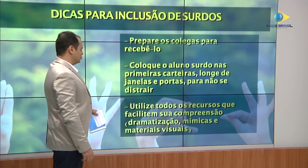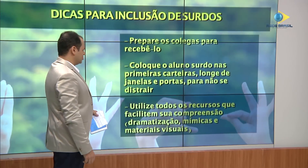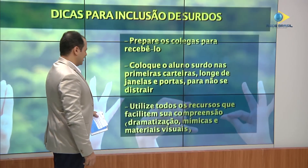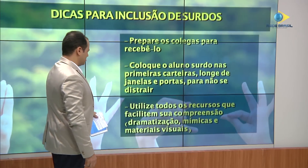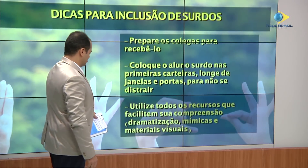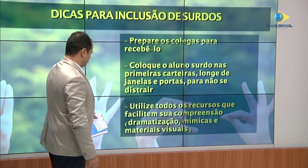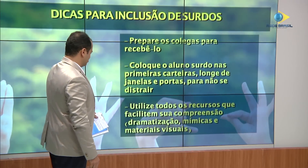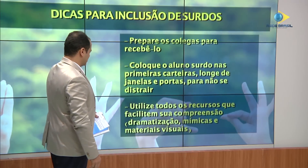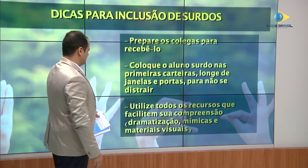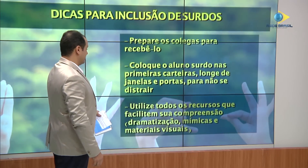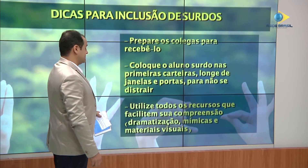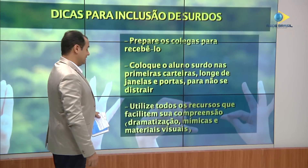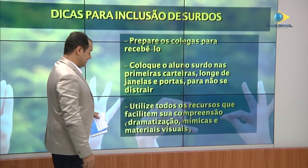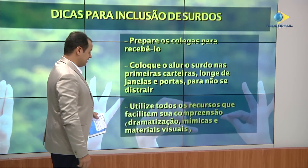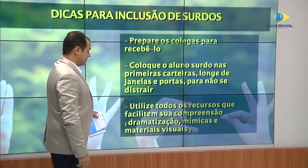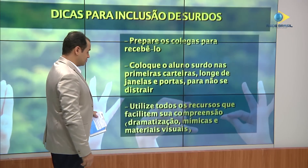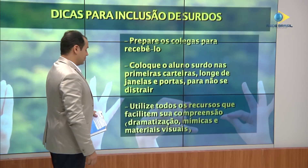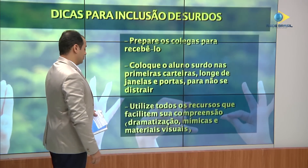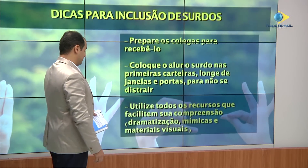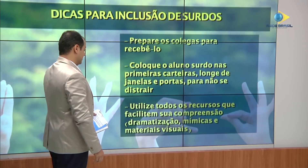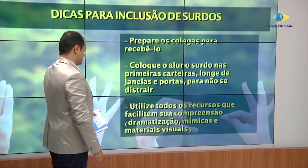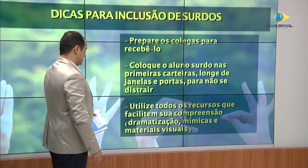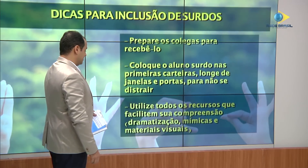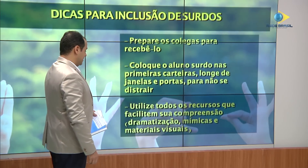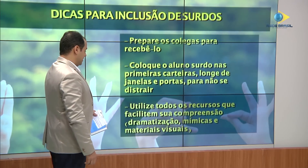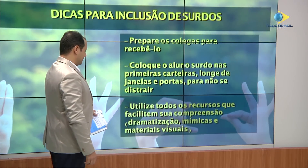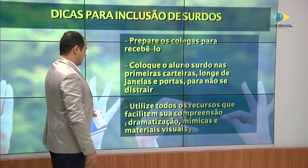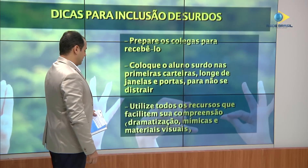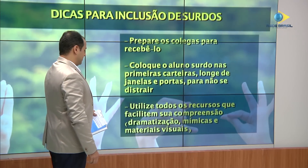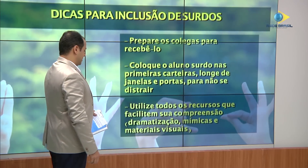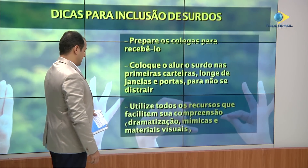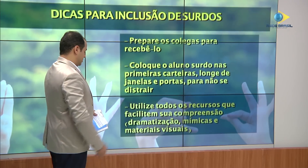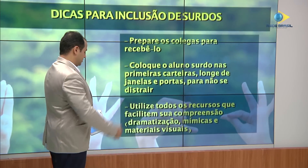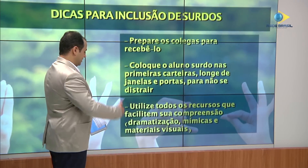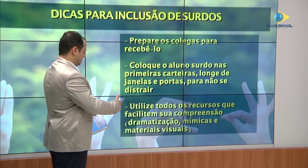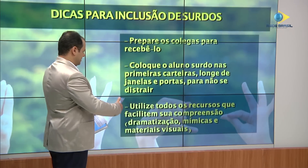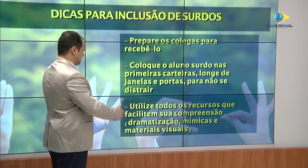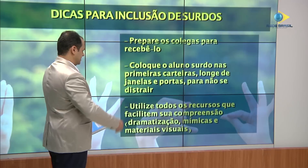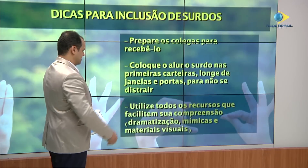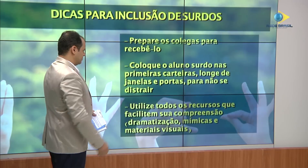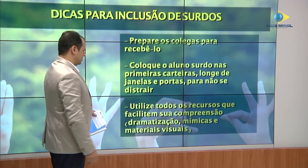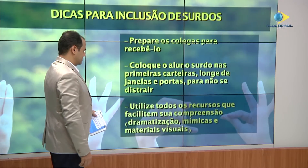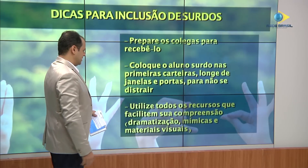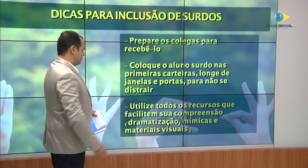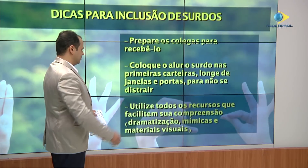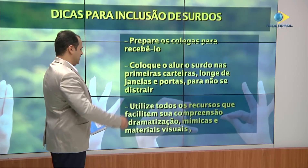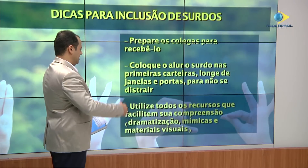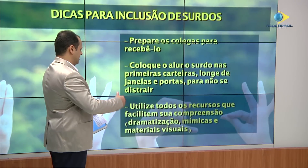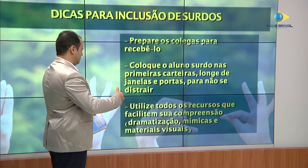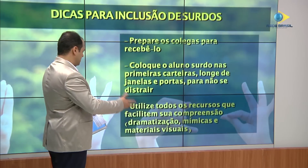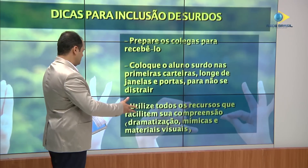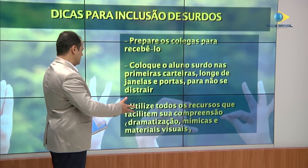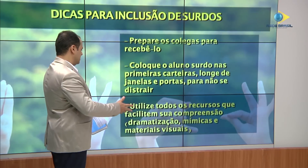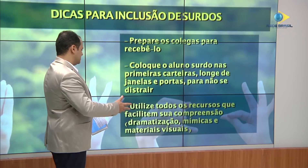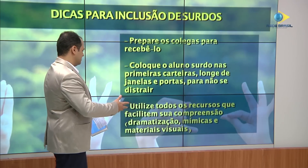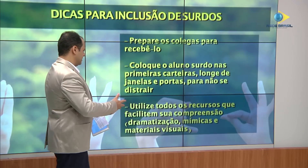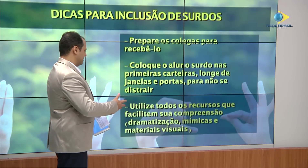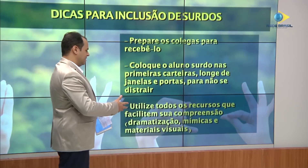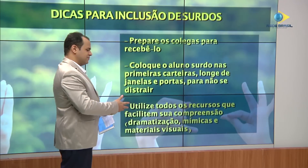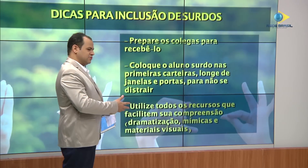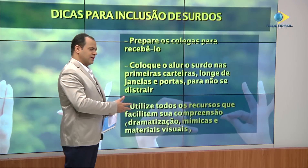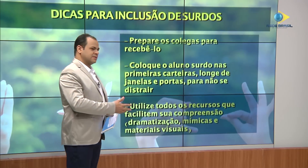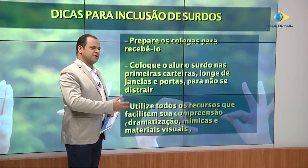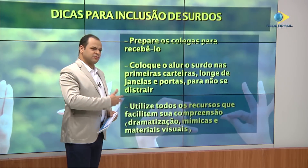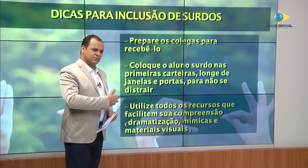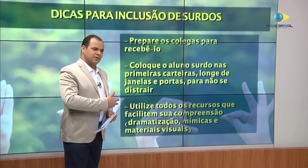todos os recursos que facilitem sua compreensão, né, a questão da dramatização, por exemplo, mímicas e